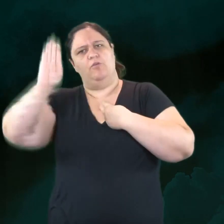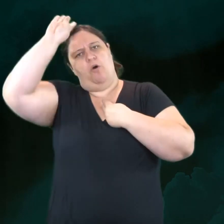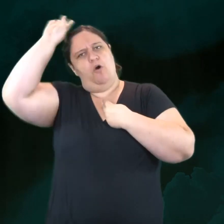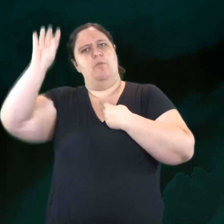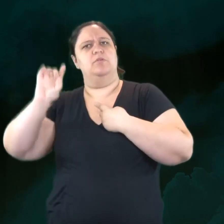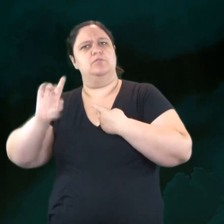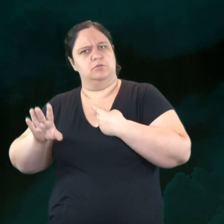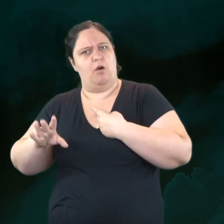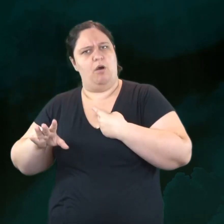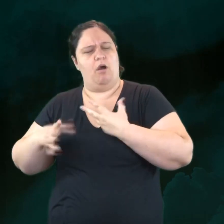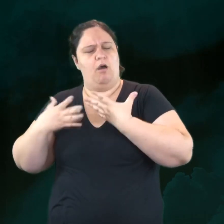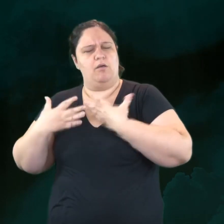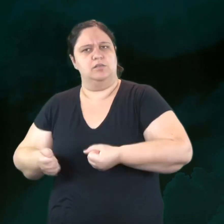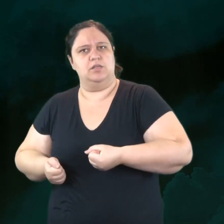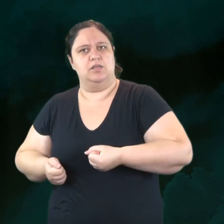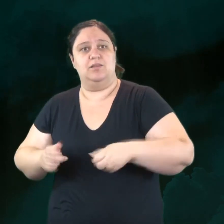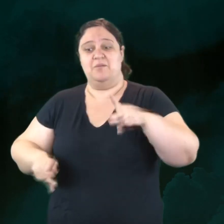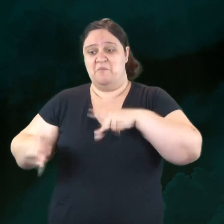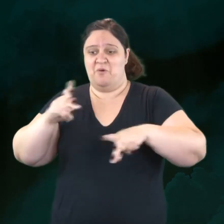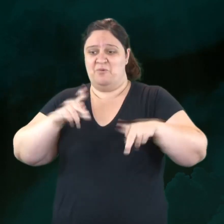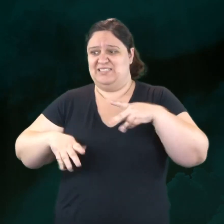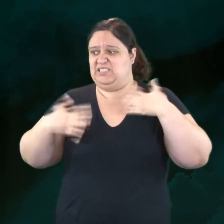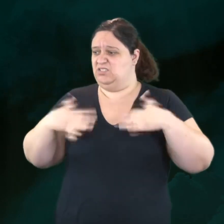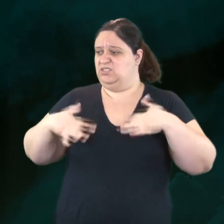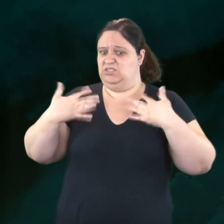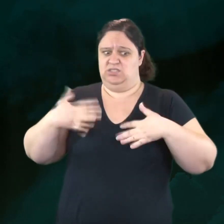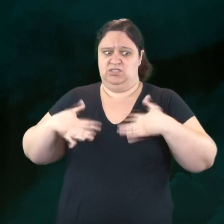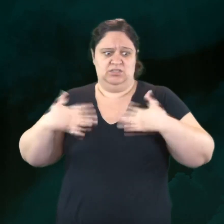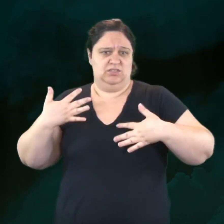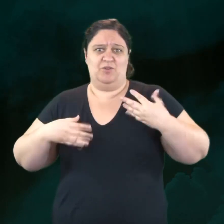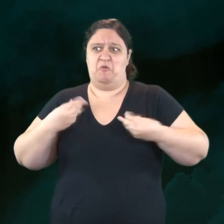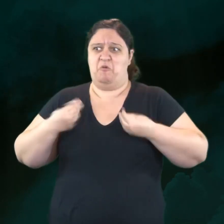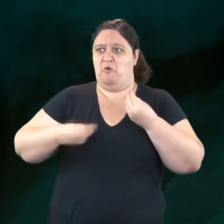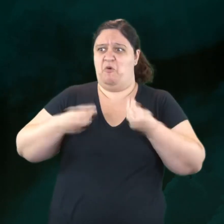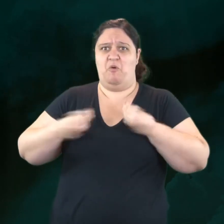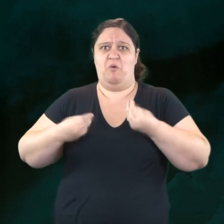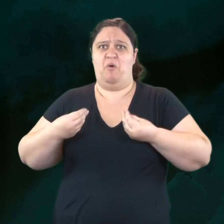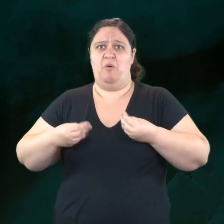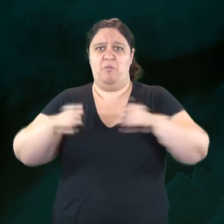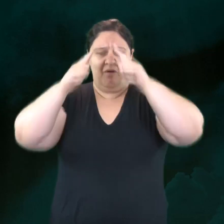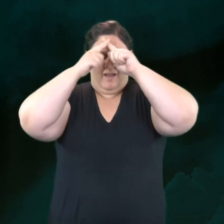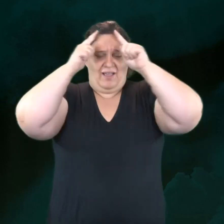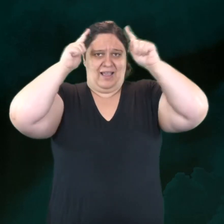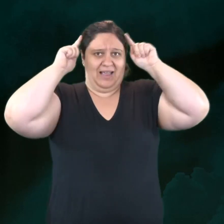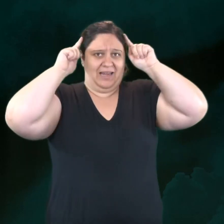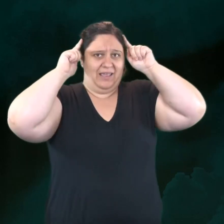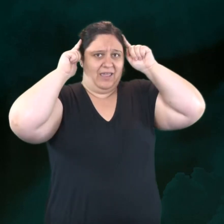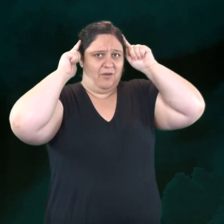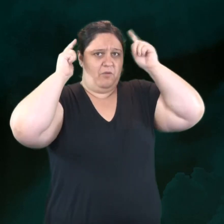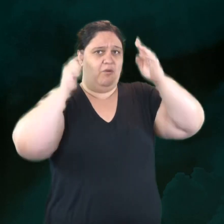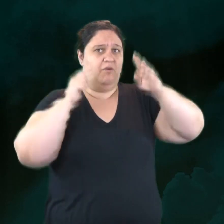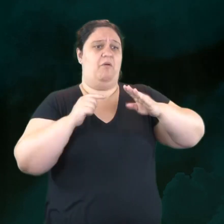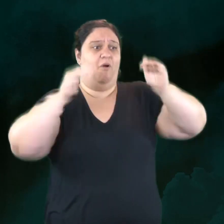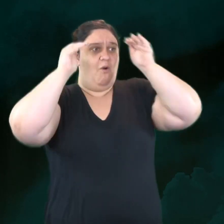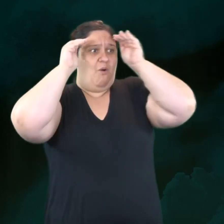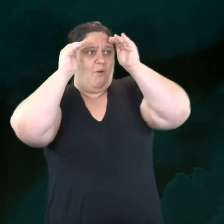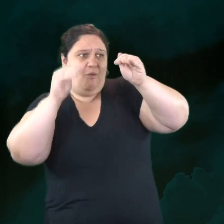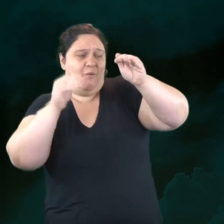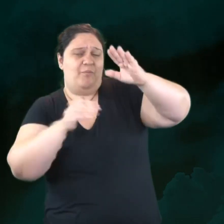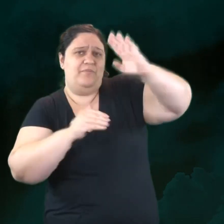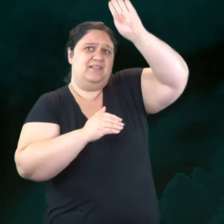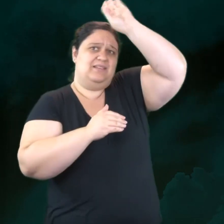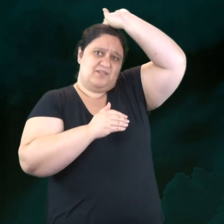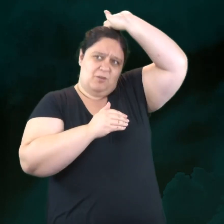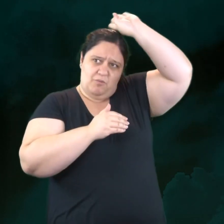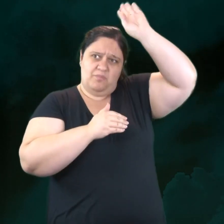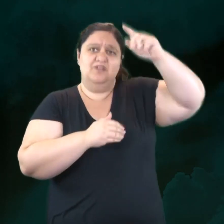fica extremamente sensível, porque para os gregos estarem debaixo da dominação dos romanos já não era fácil. Os